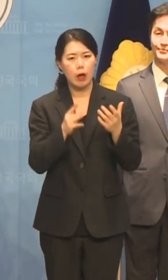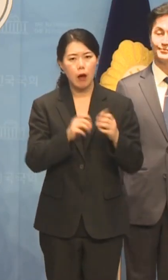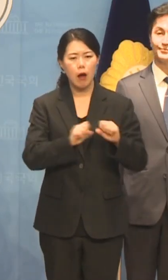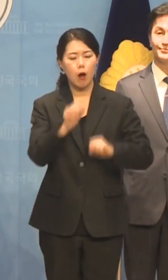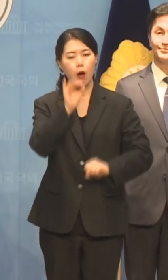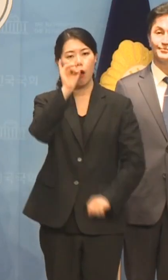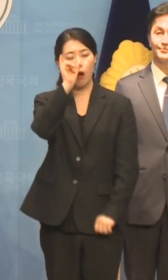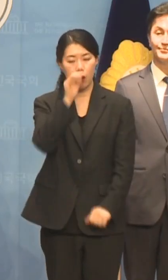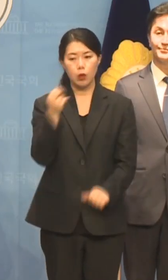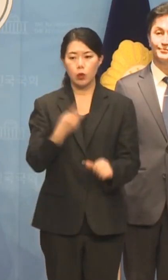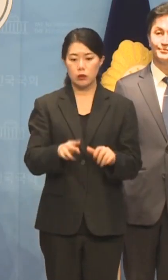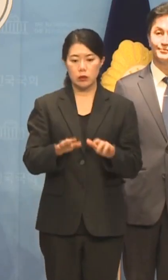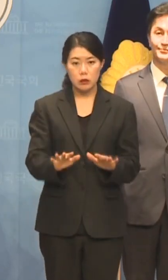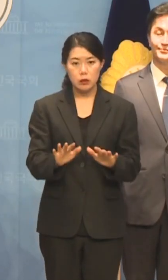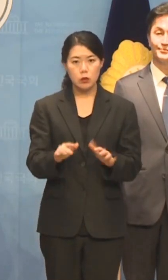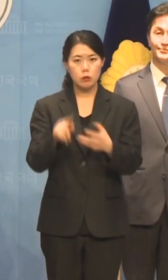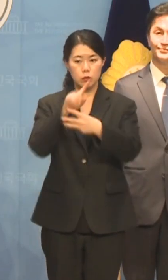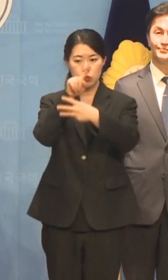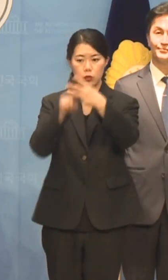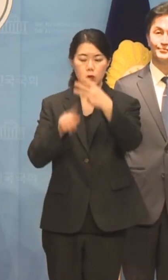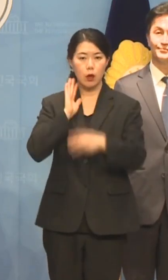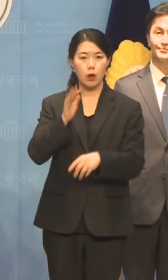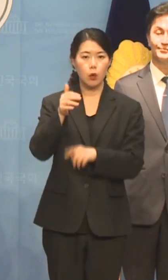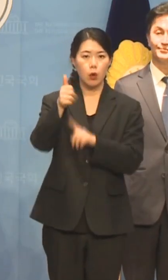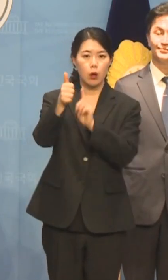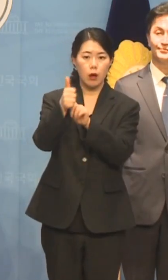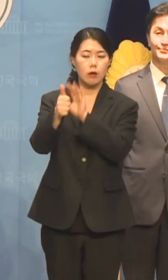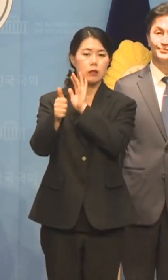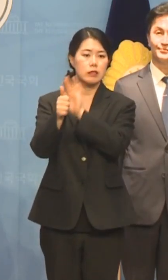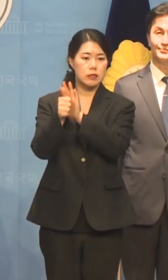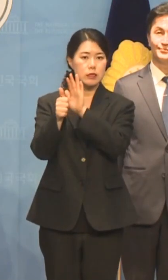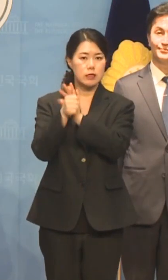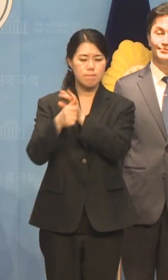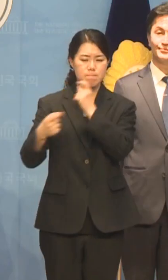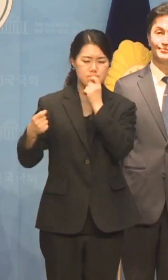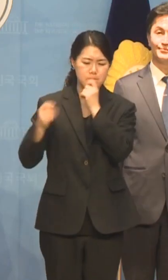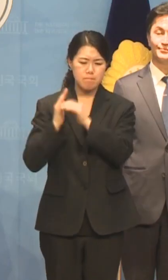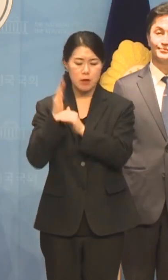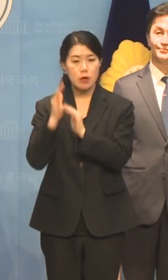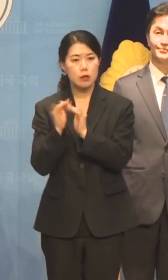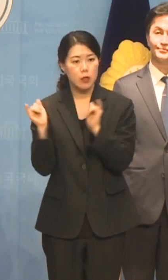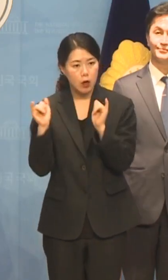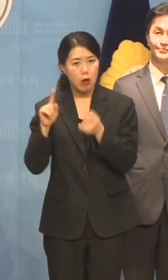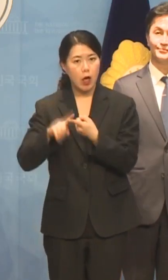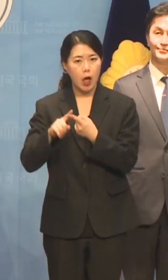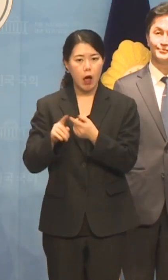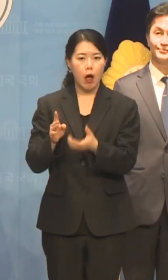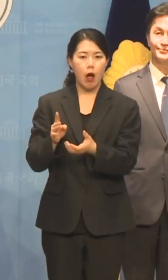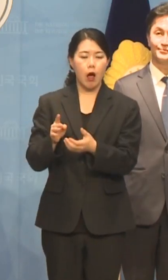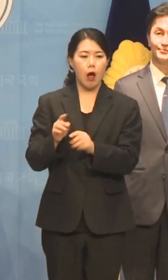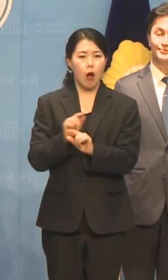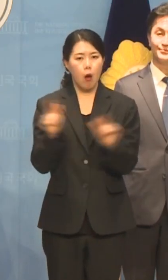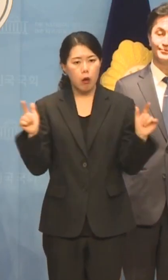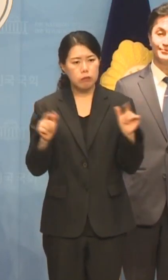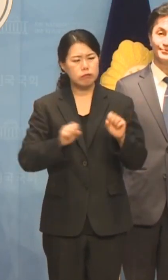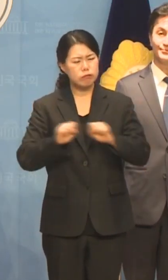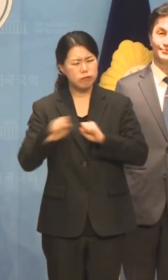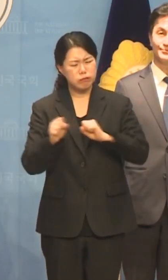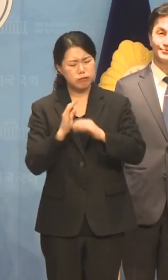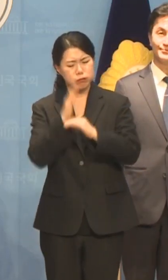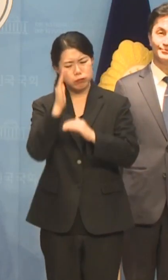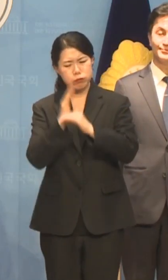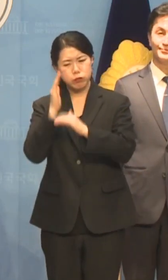됐고, 이제는 윤석열 대통령을 지지하는 극우 세력들에 대한 테러가 일상화된 그런